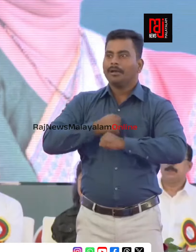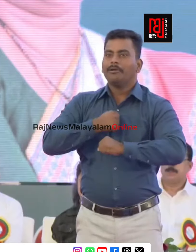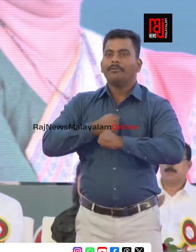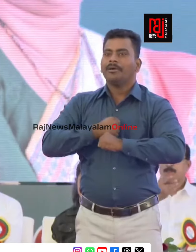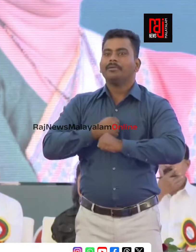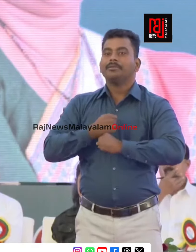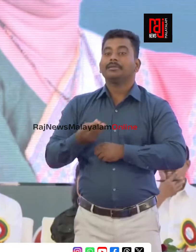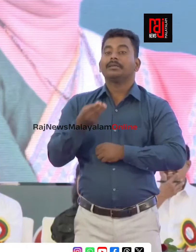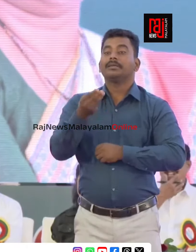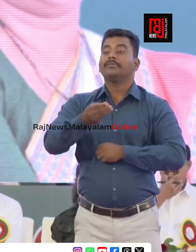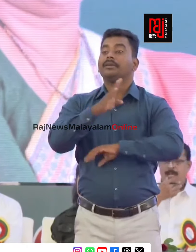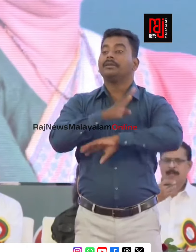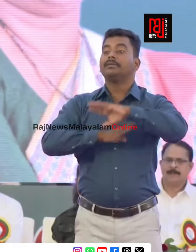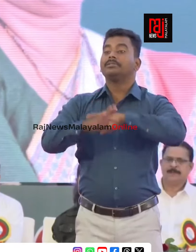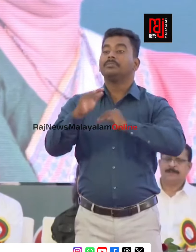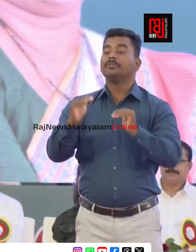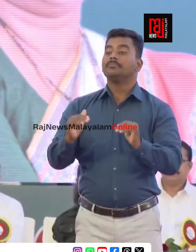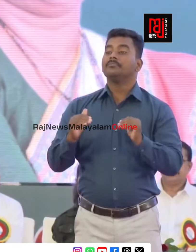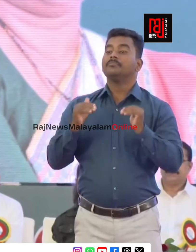8 കോടി രൂപയാണ്